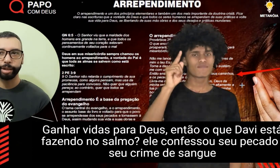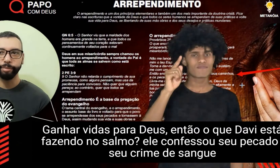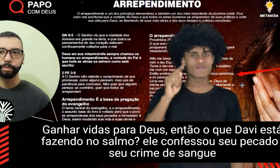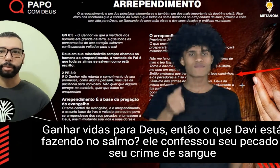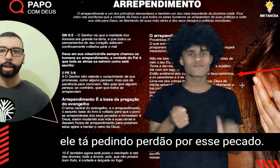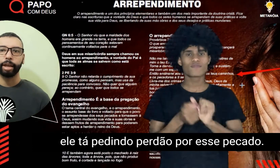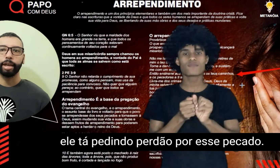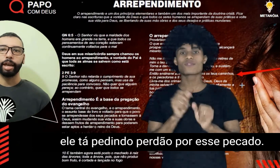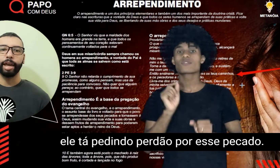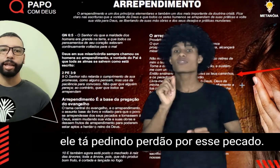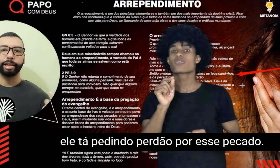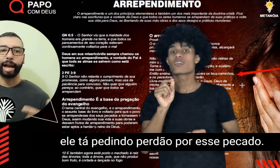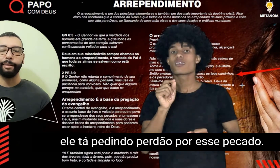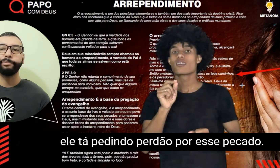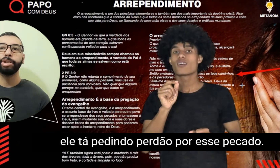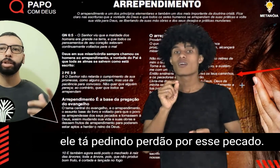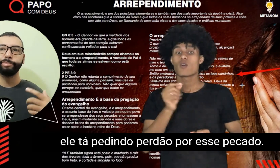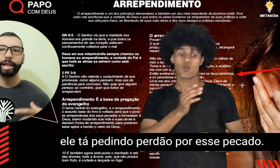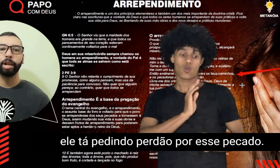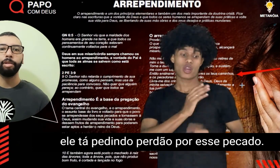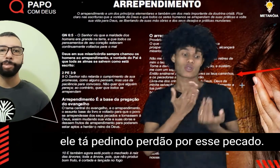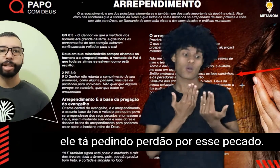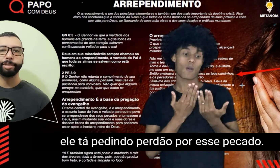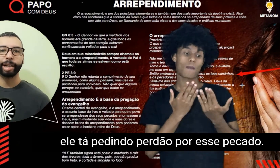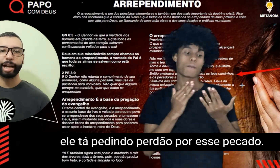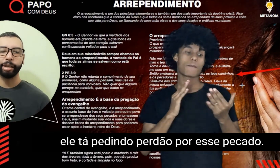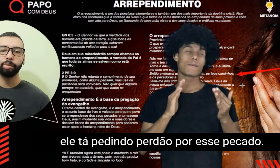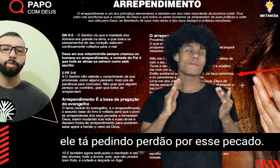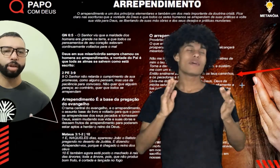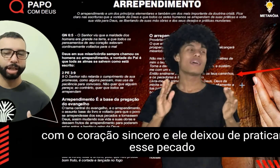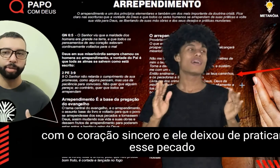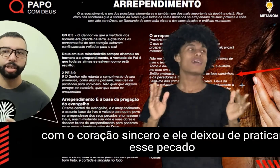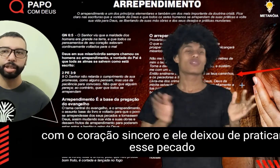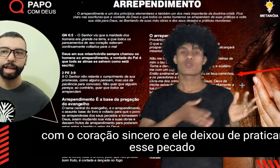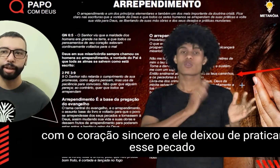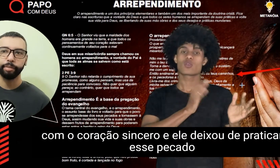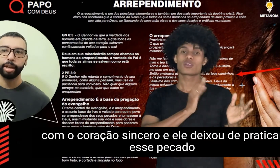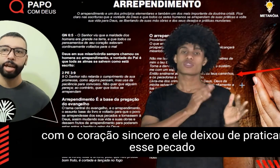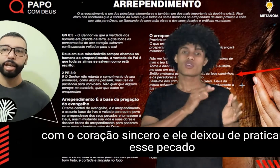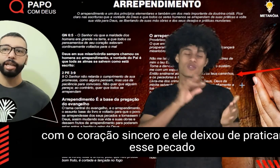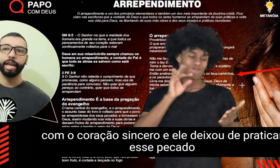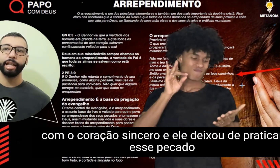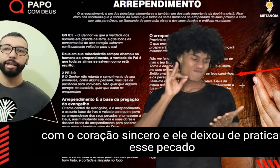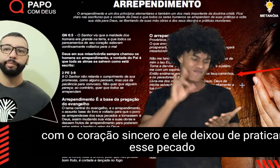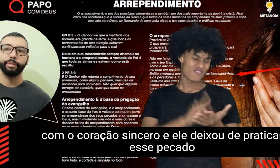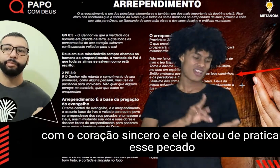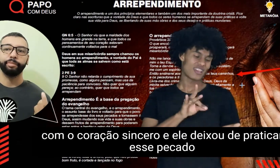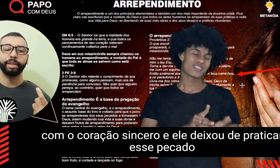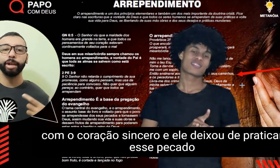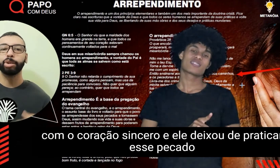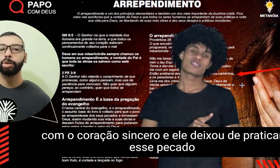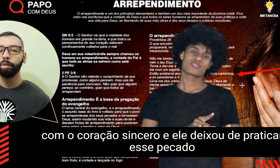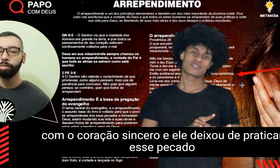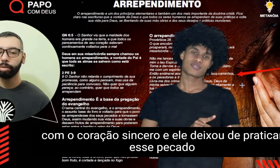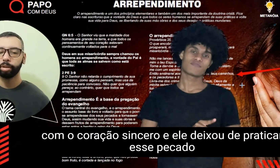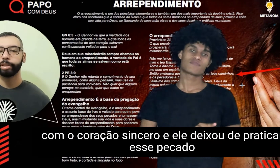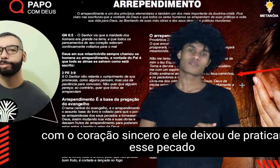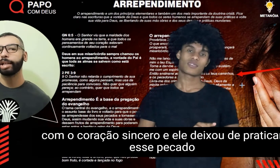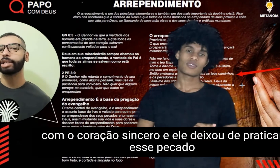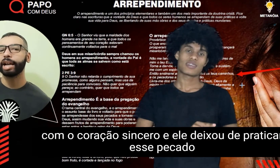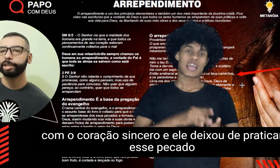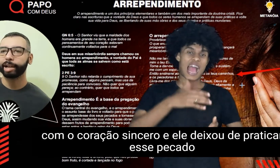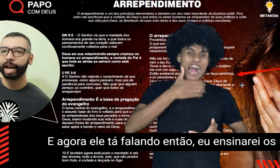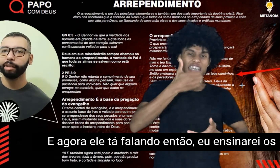de sangue. Ele está pedindo perdão por esse pecado com um coração sincero. E ele deixou